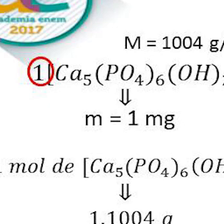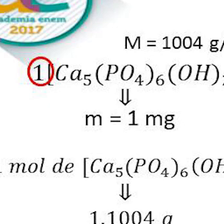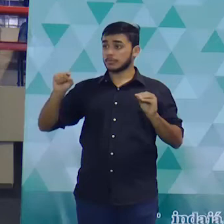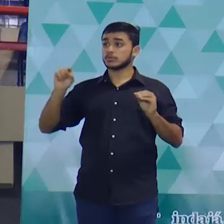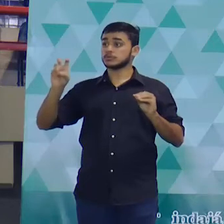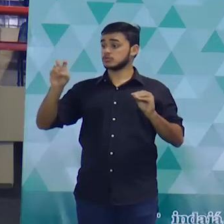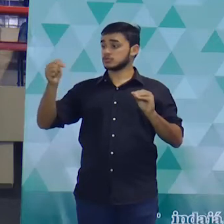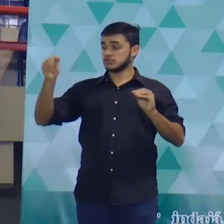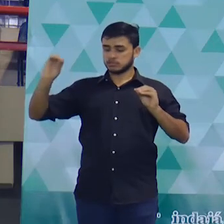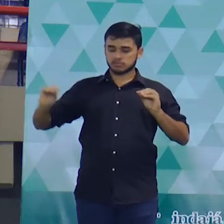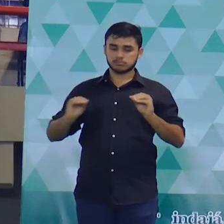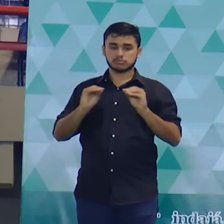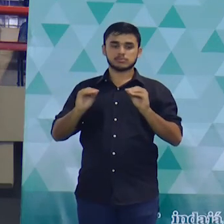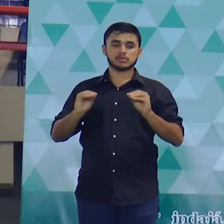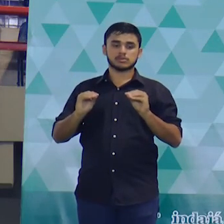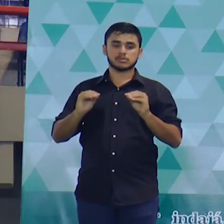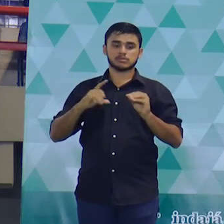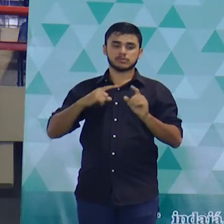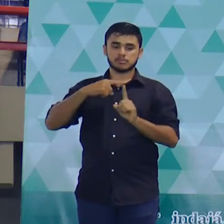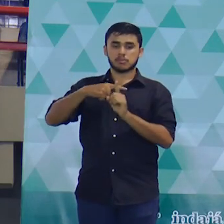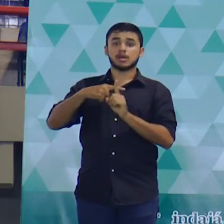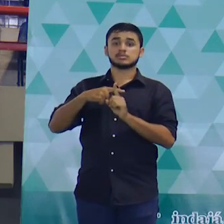0,57 miligrama de íon fosfato.